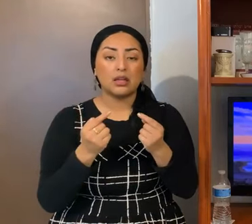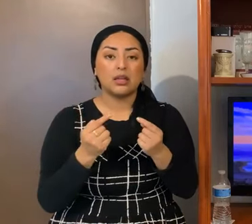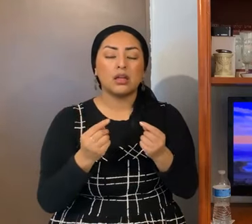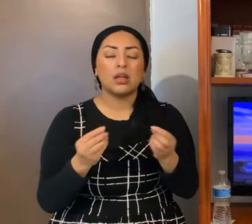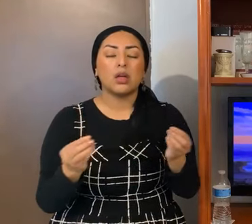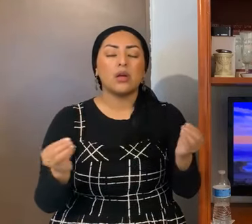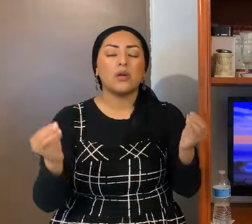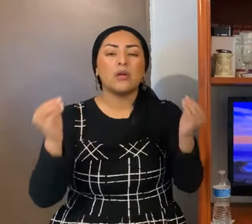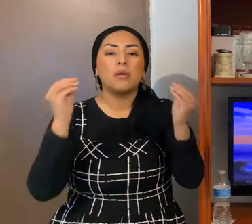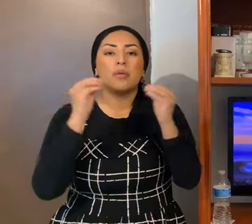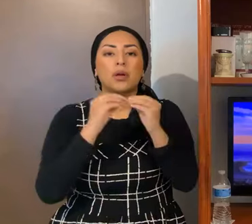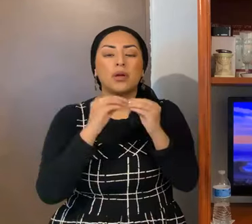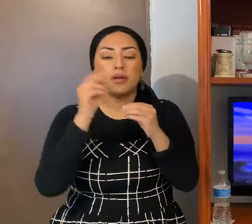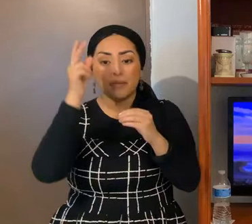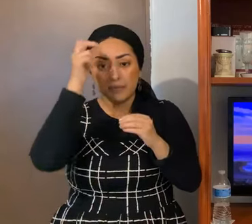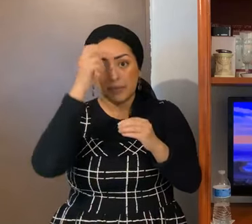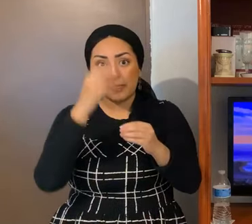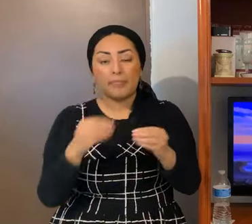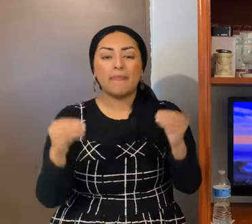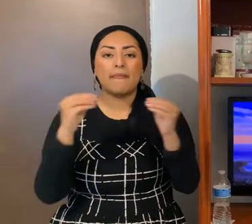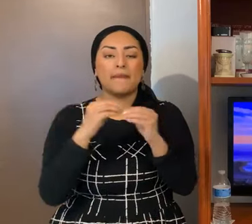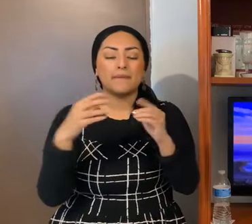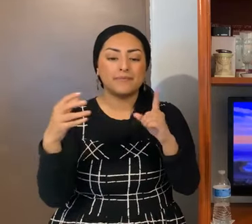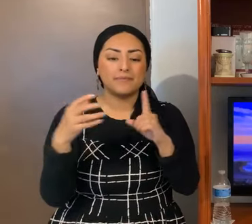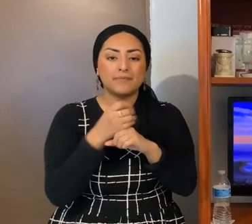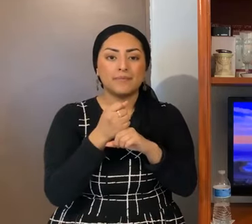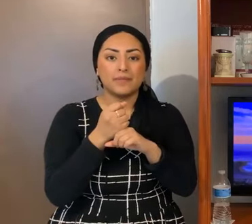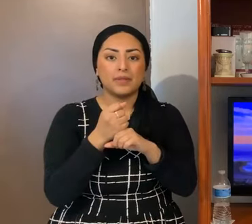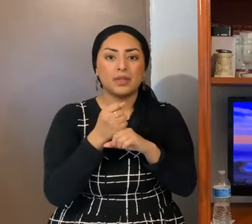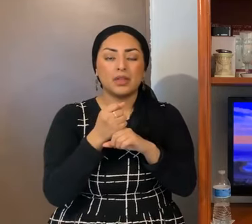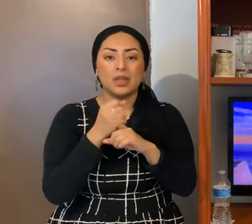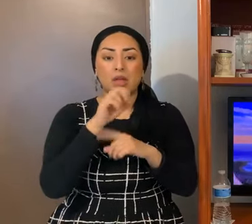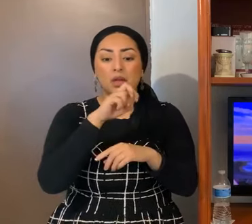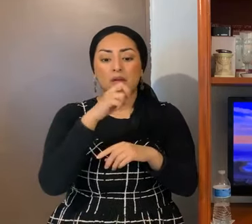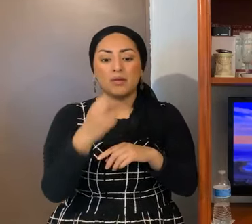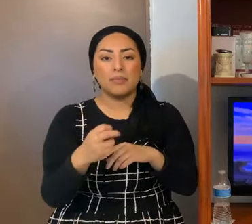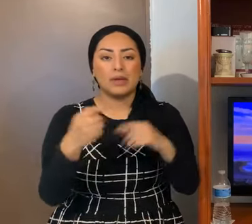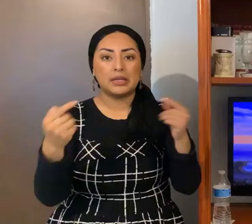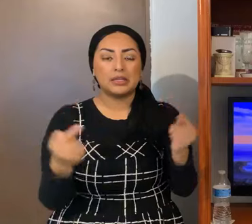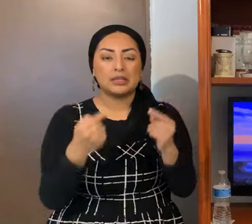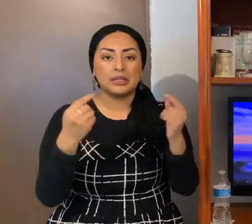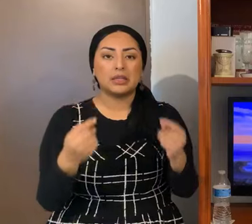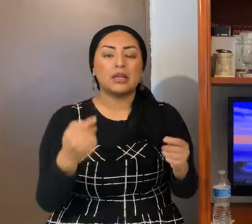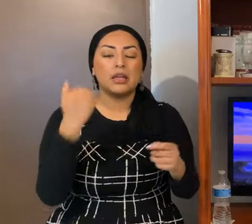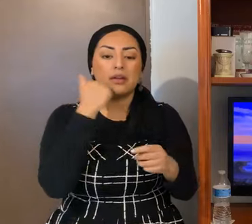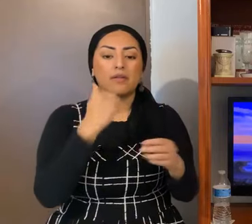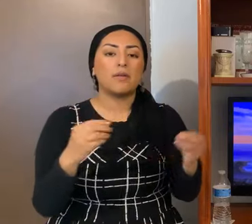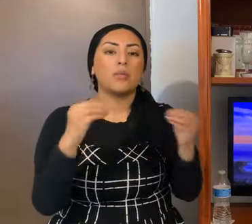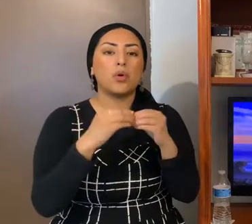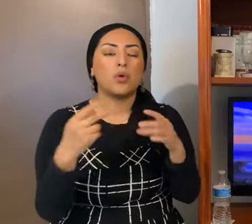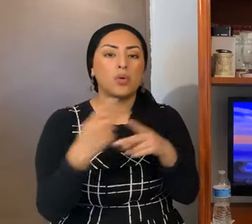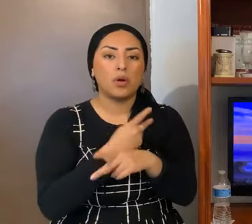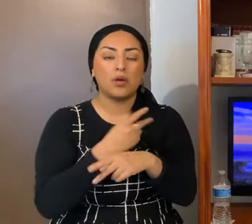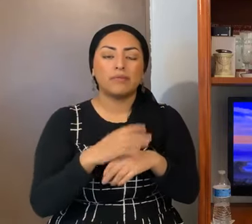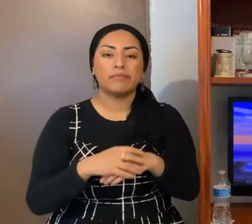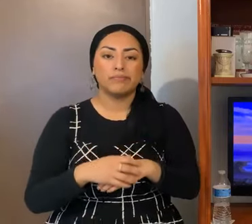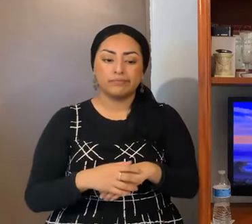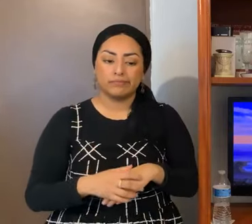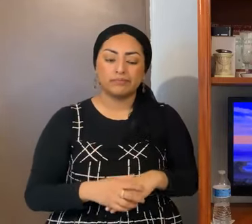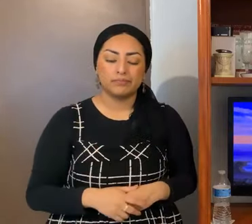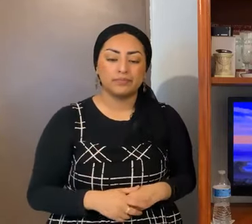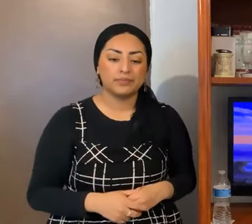tomar más control de su vida. Hasatán va a tomar más control de su vida y caerá en pecados cada vez más terribles. Dense